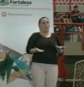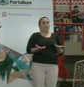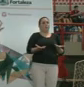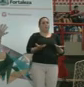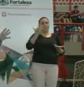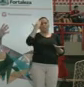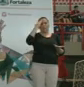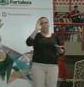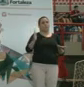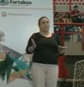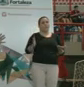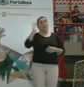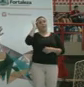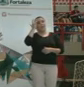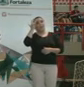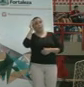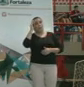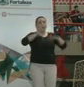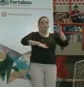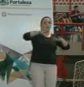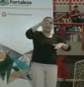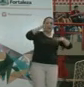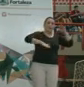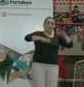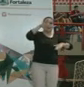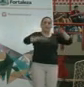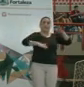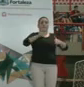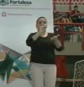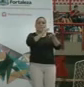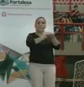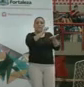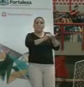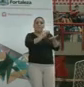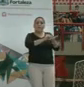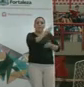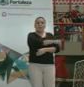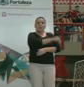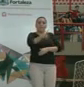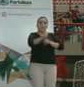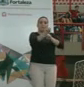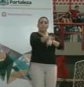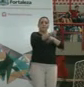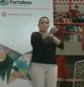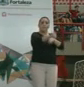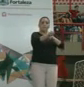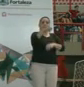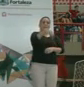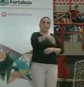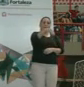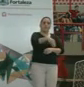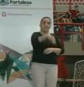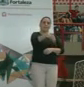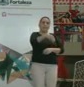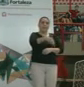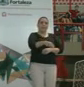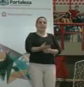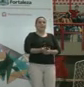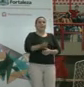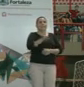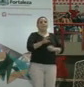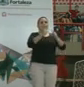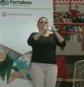Pessoal, sabe o que eu acho? É porque às vezes existe uma defasagem um pouquinho no ensino da matemática. Você sempre aquela coisa,